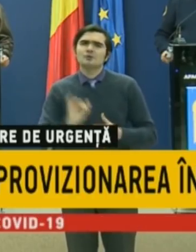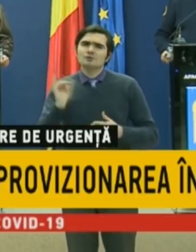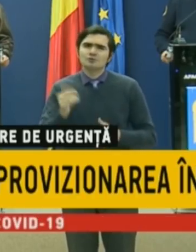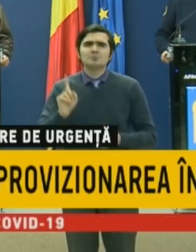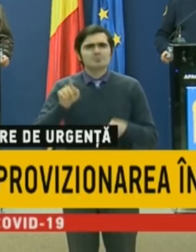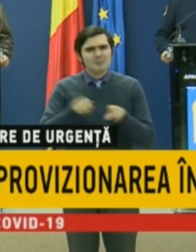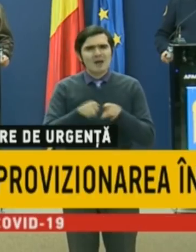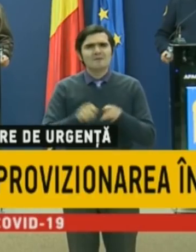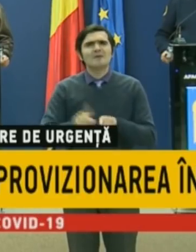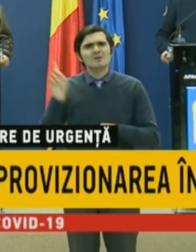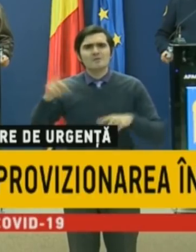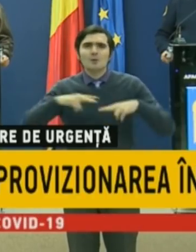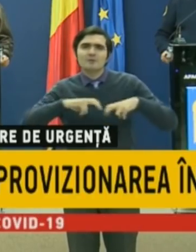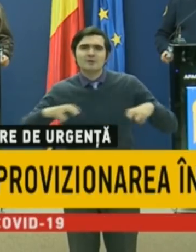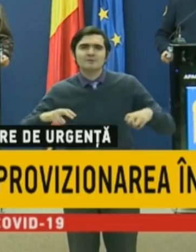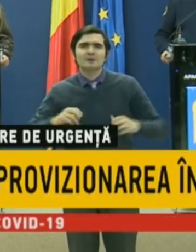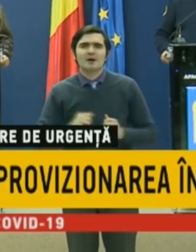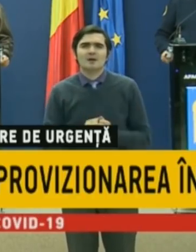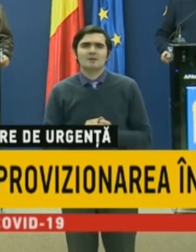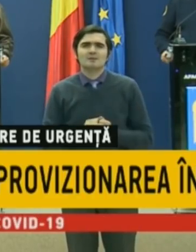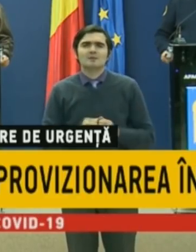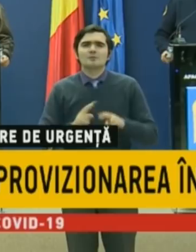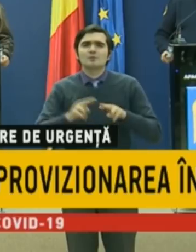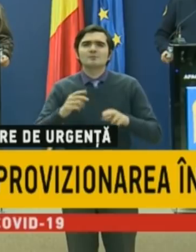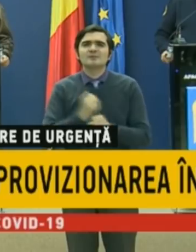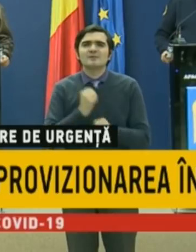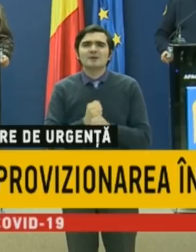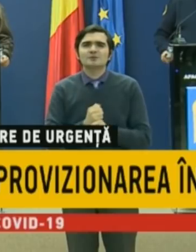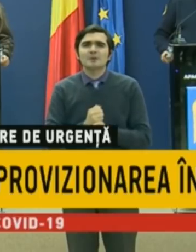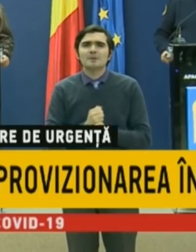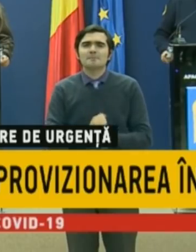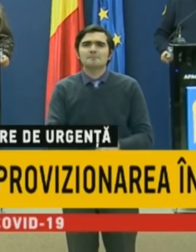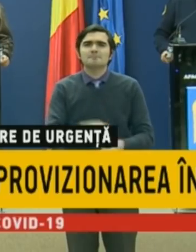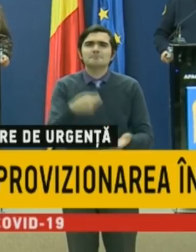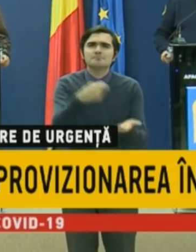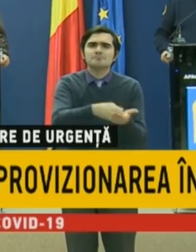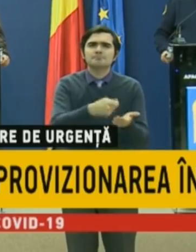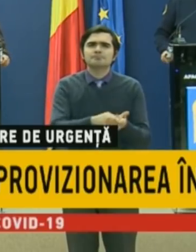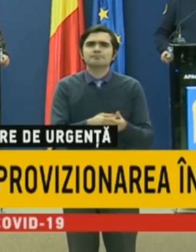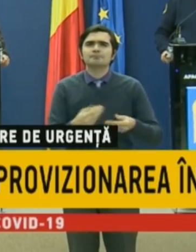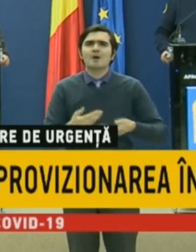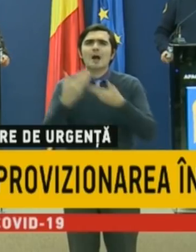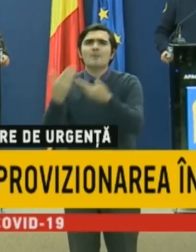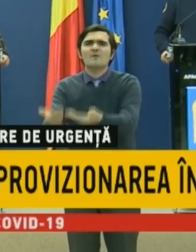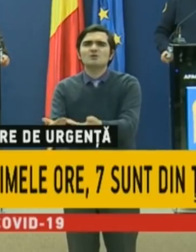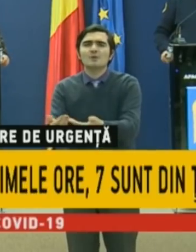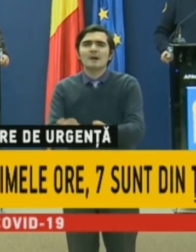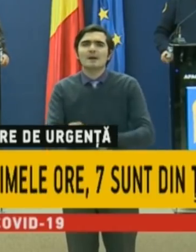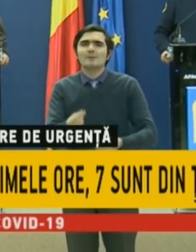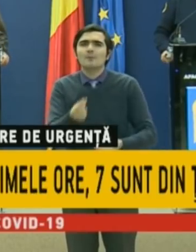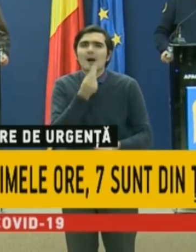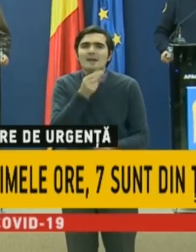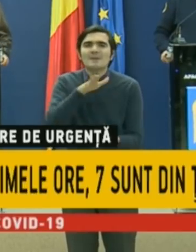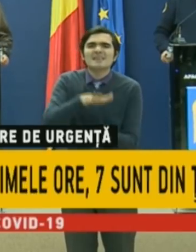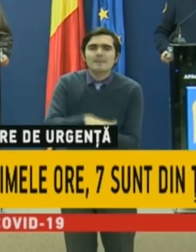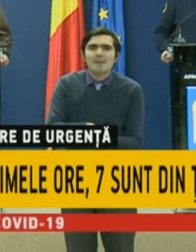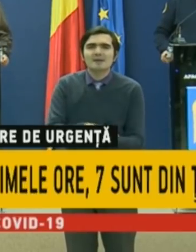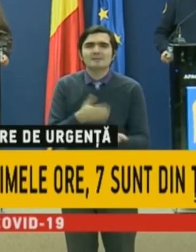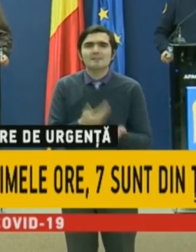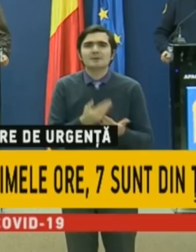și, evident, aprovizionarea cu alimente de bază pentru persoanele fără susținători